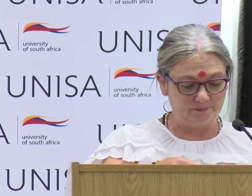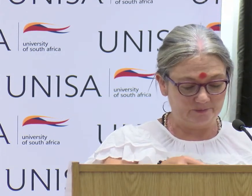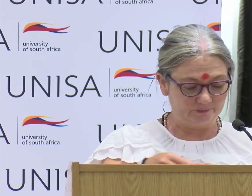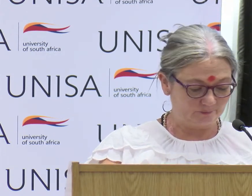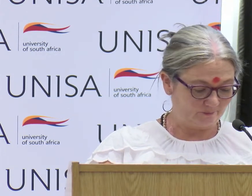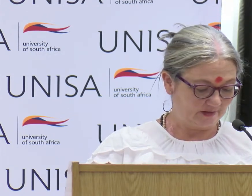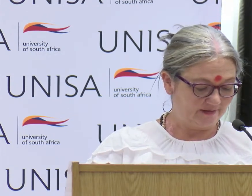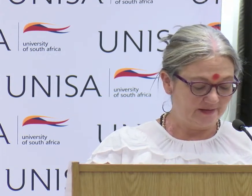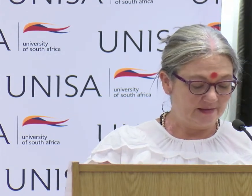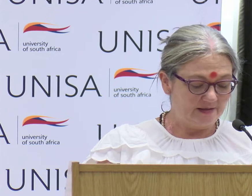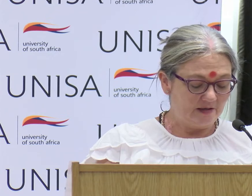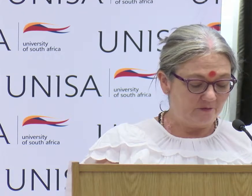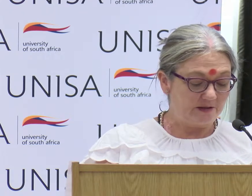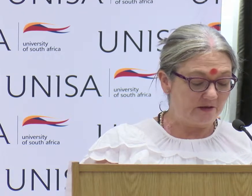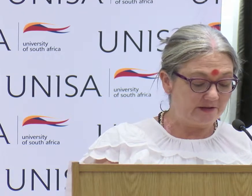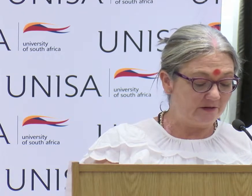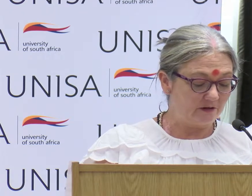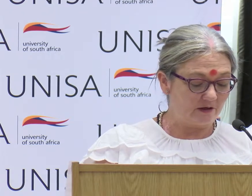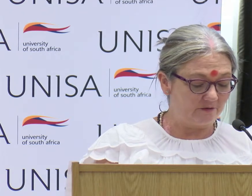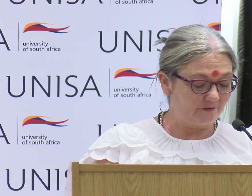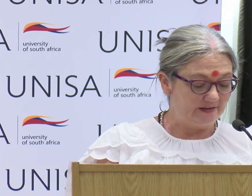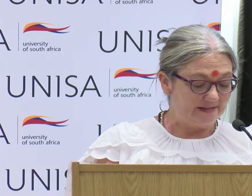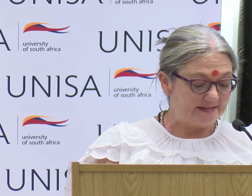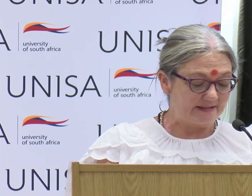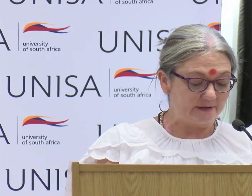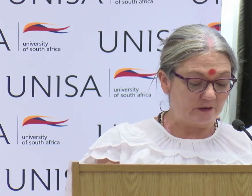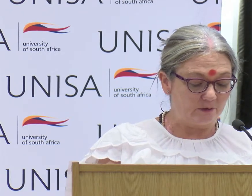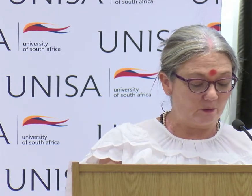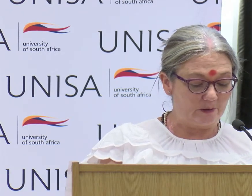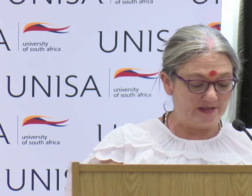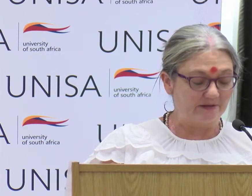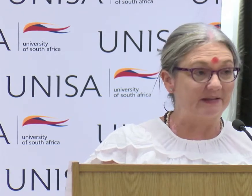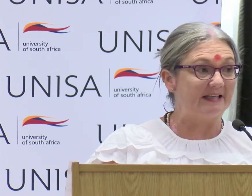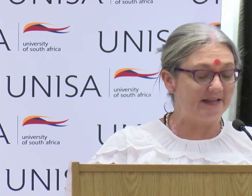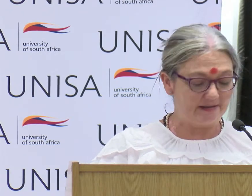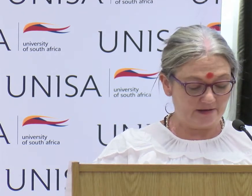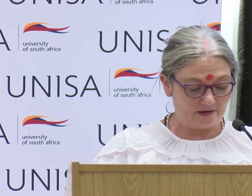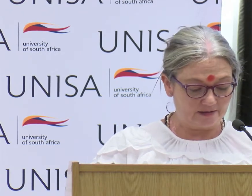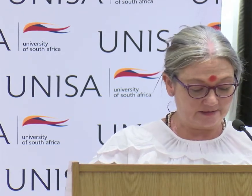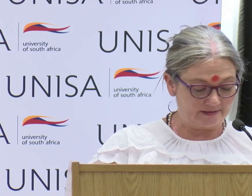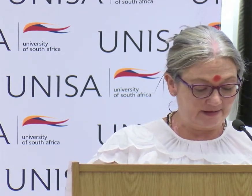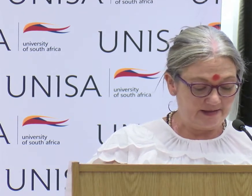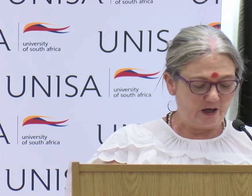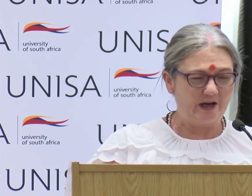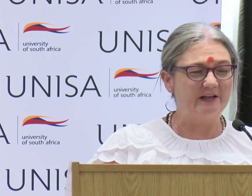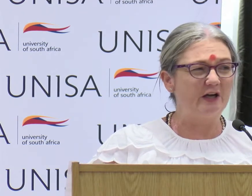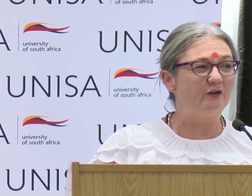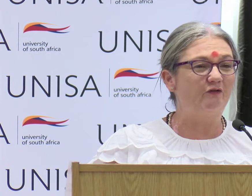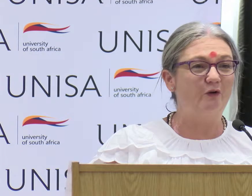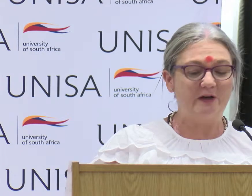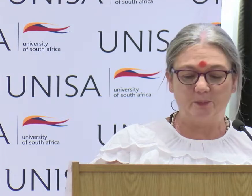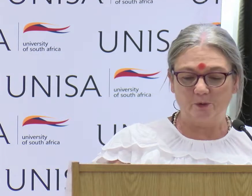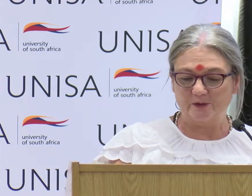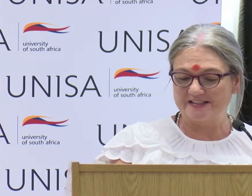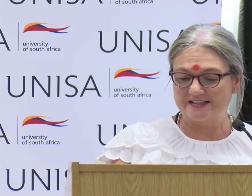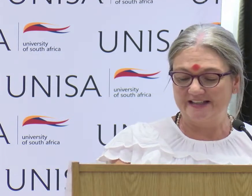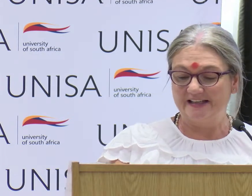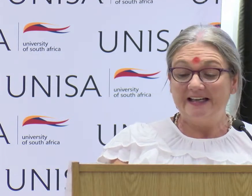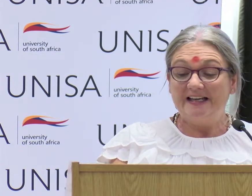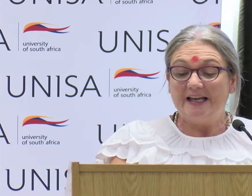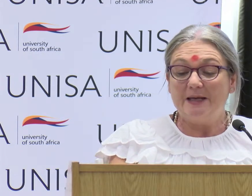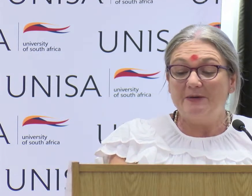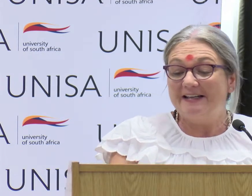luister. Van daardie dag af sing Athandwa met haar hele hart en uit volle